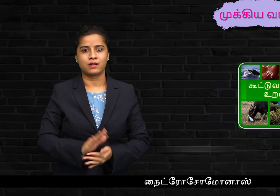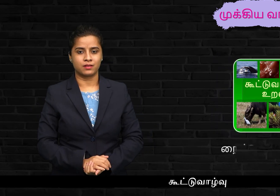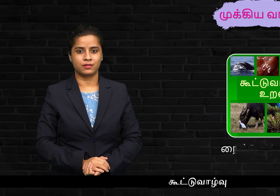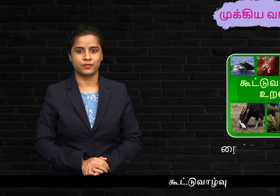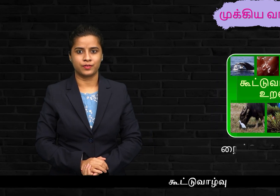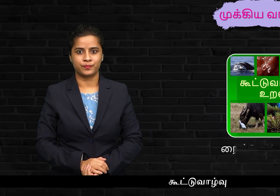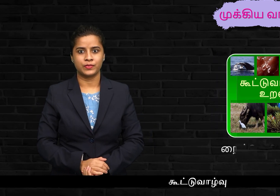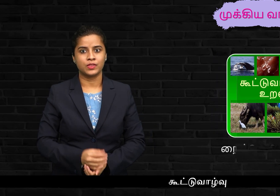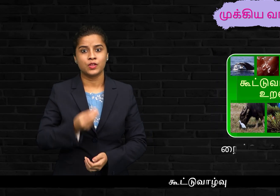கூட்டு வாழ்வு,